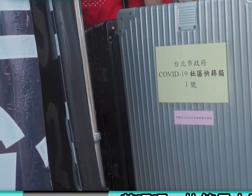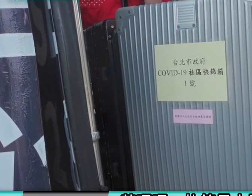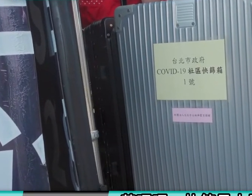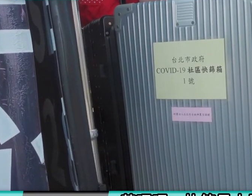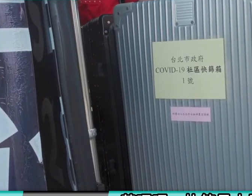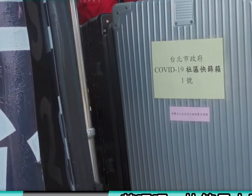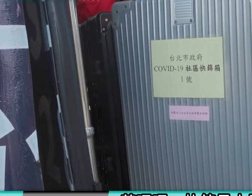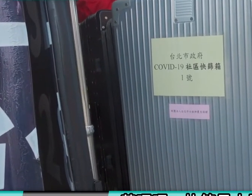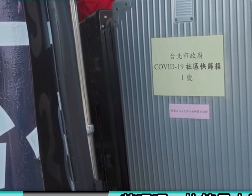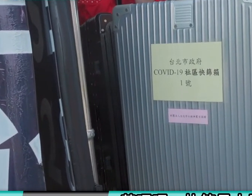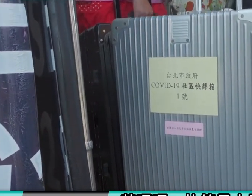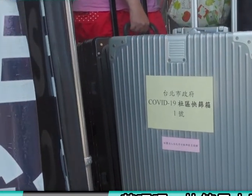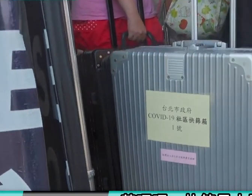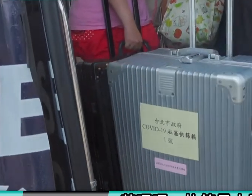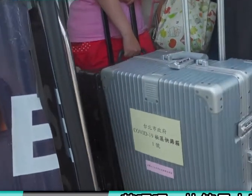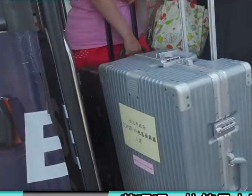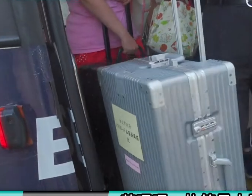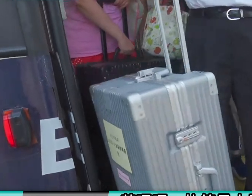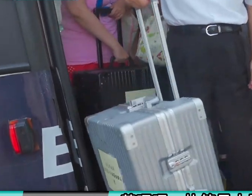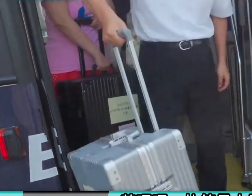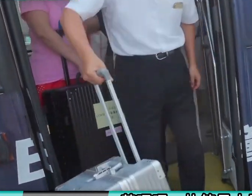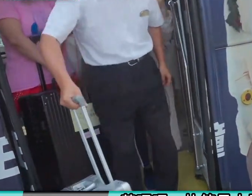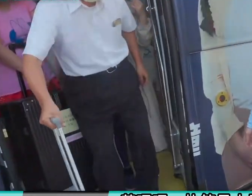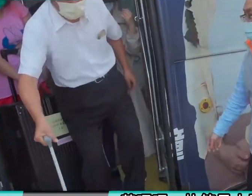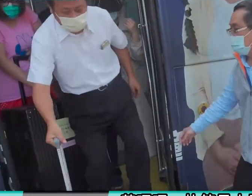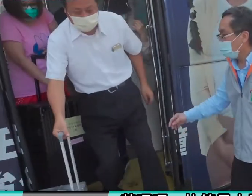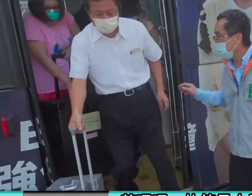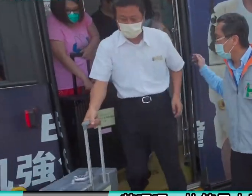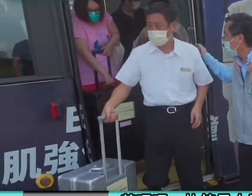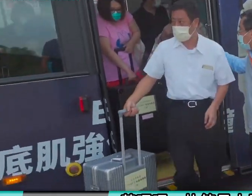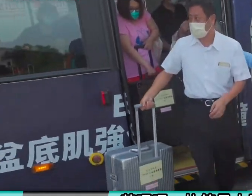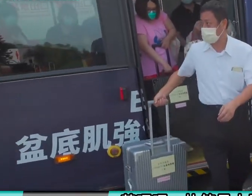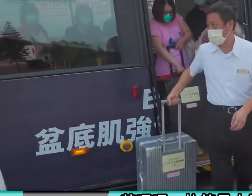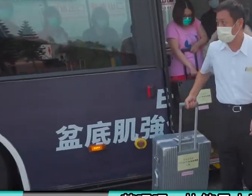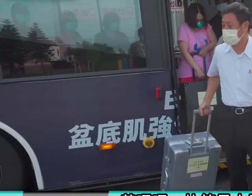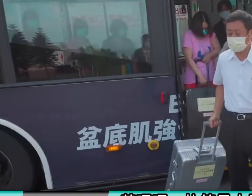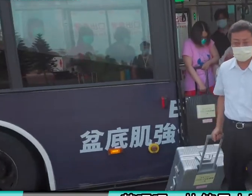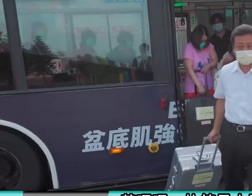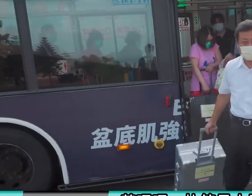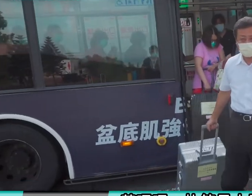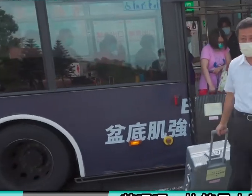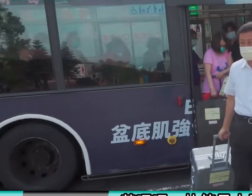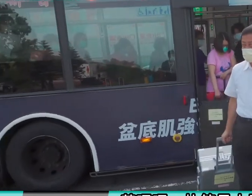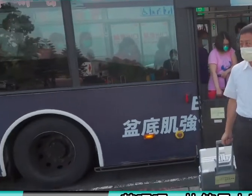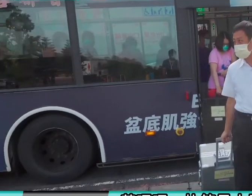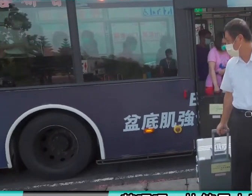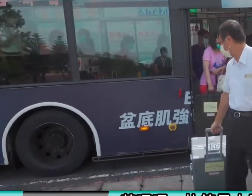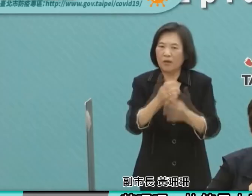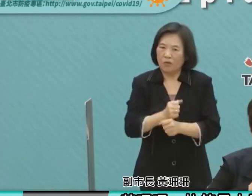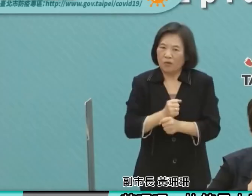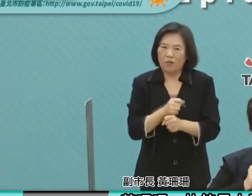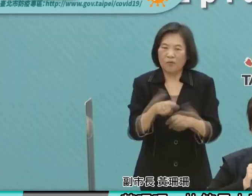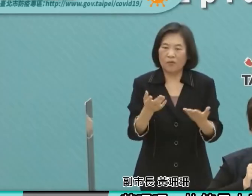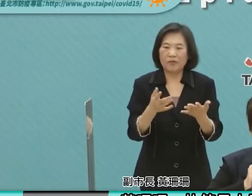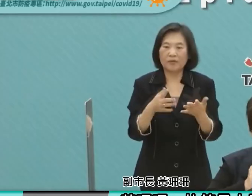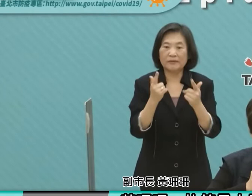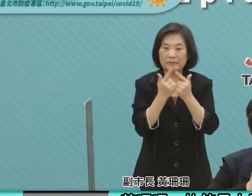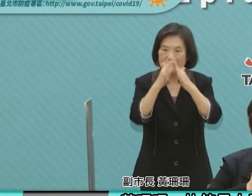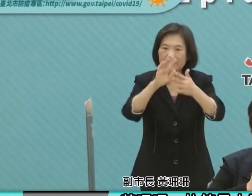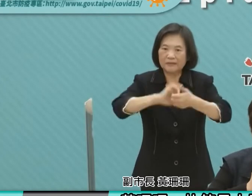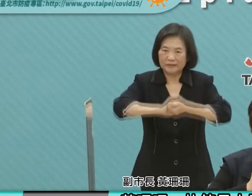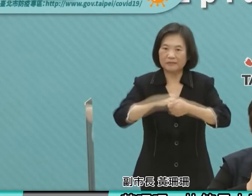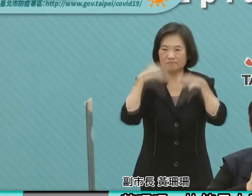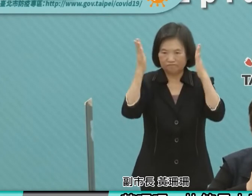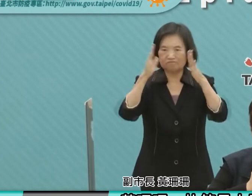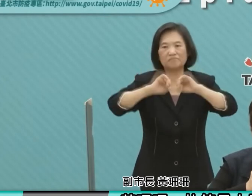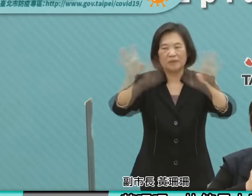买了超过201万快筛剂，总金额达1.93亿元。 台北市必须要很严正